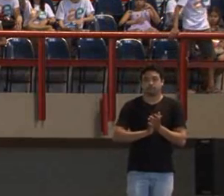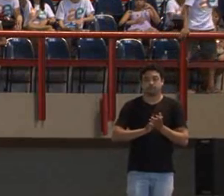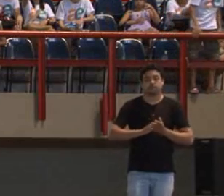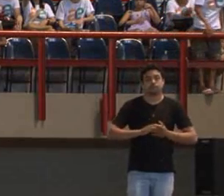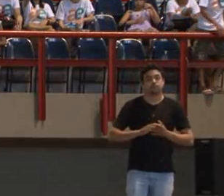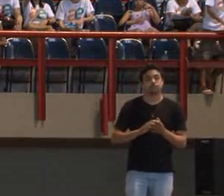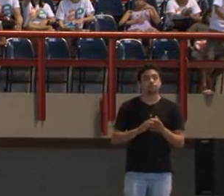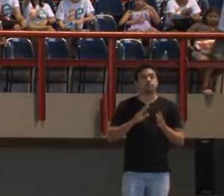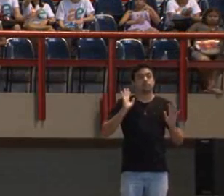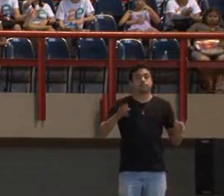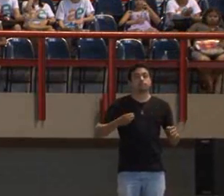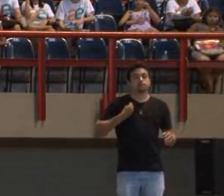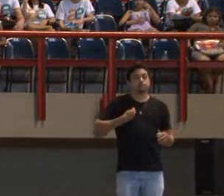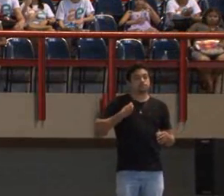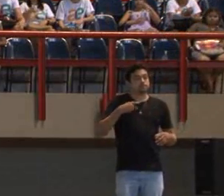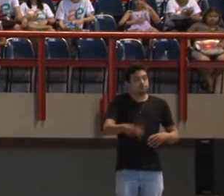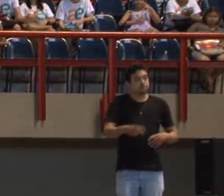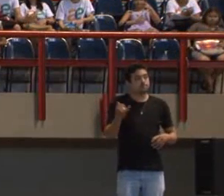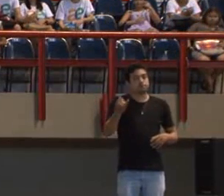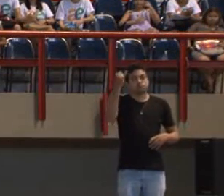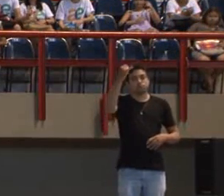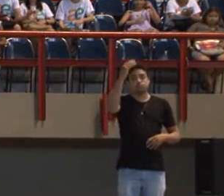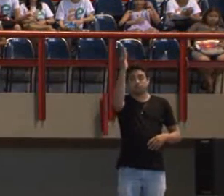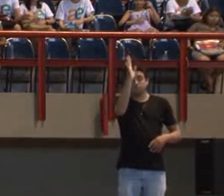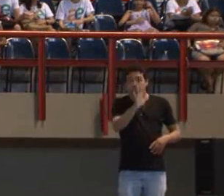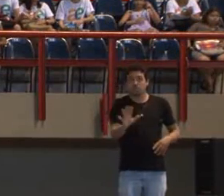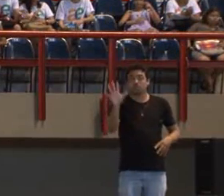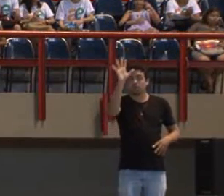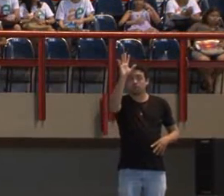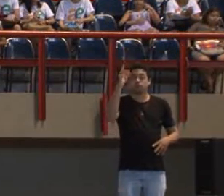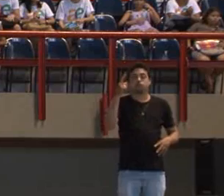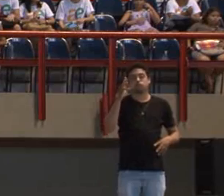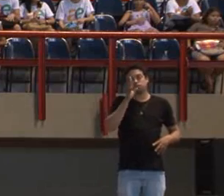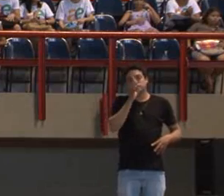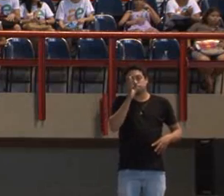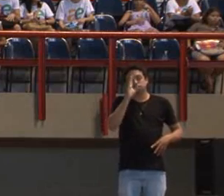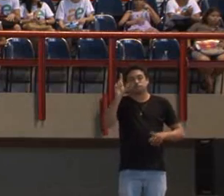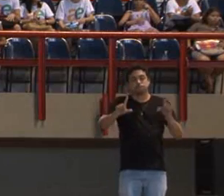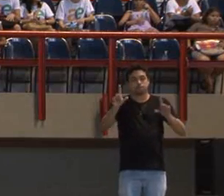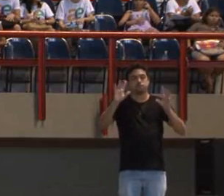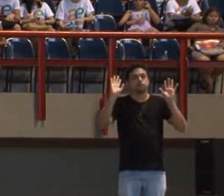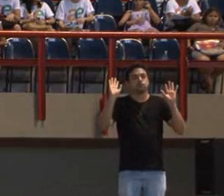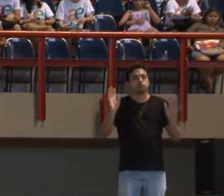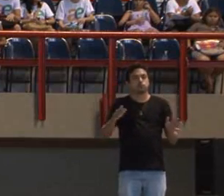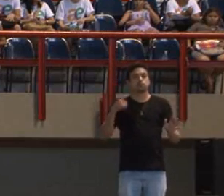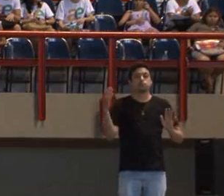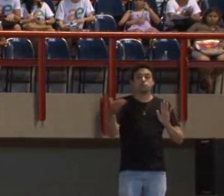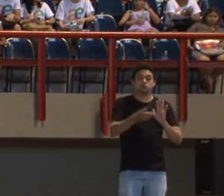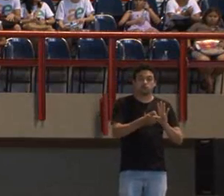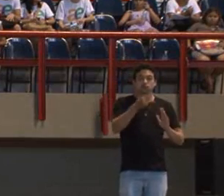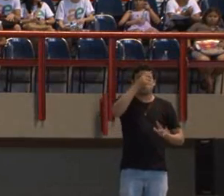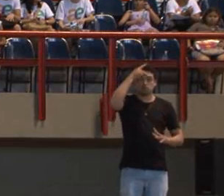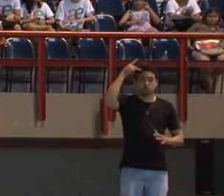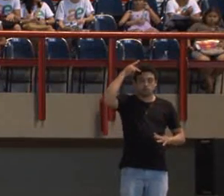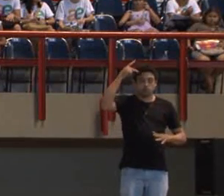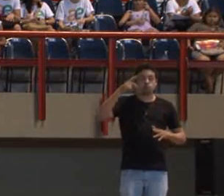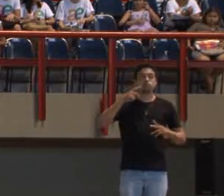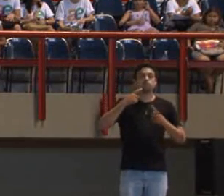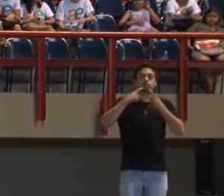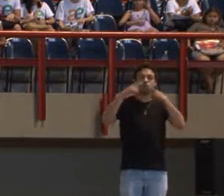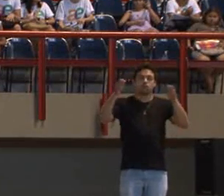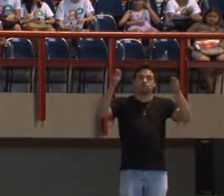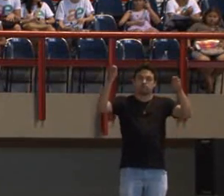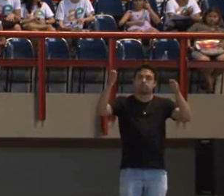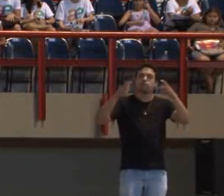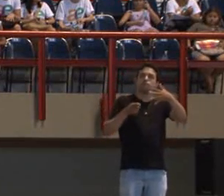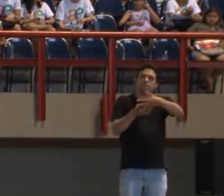A gente está vivendo um momento importante no país. Todo mundo viu aí as pessoas, nós, o povo se manifestando,